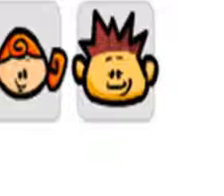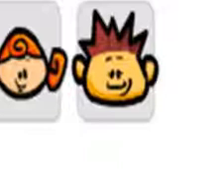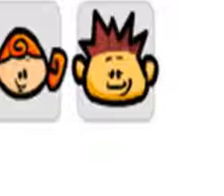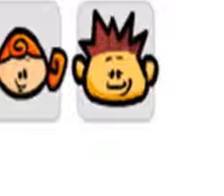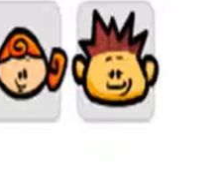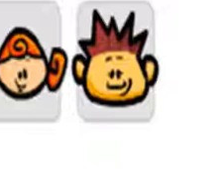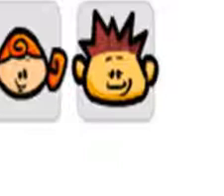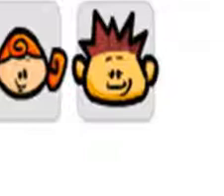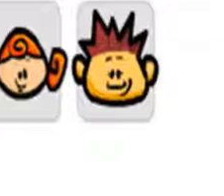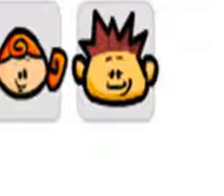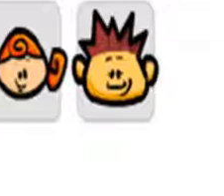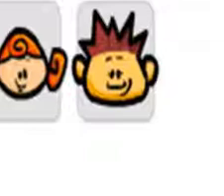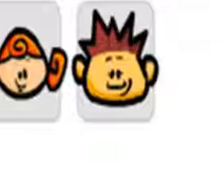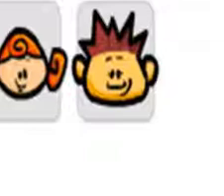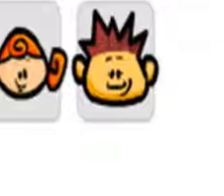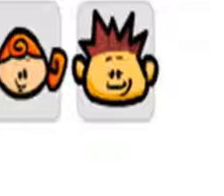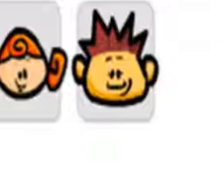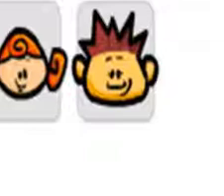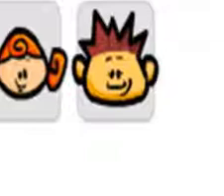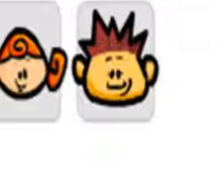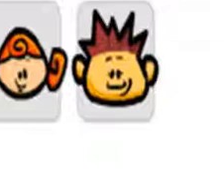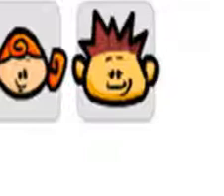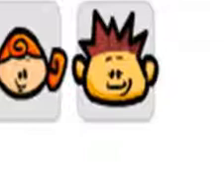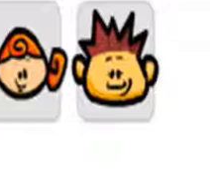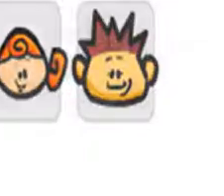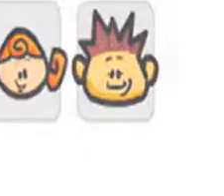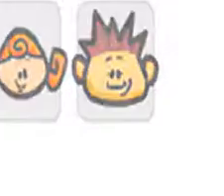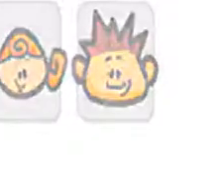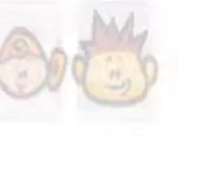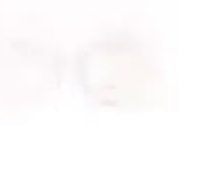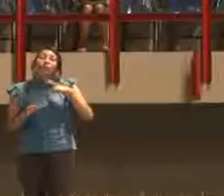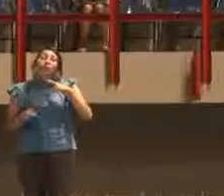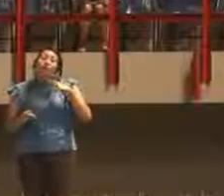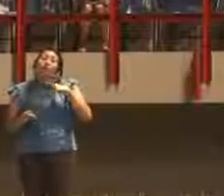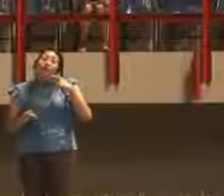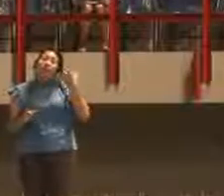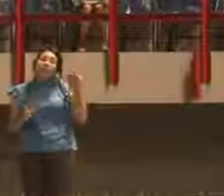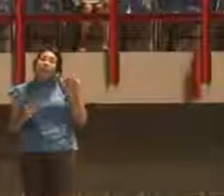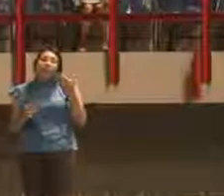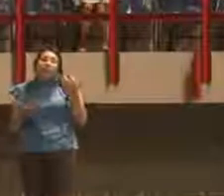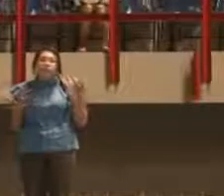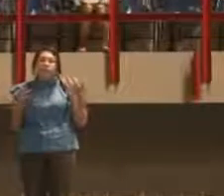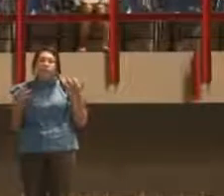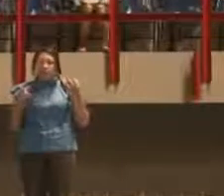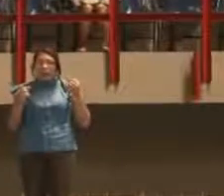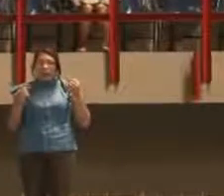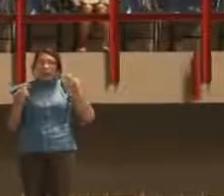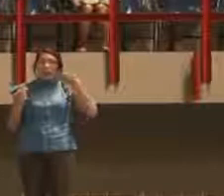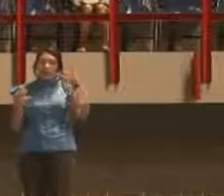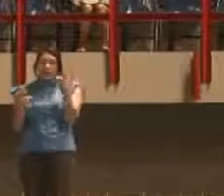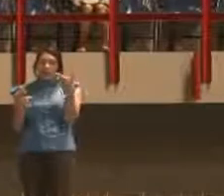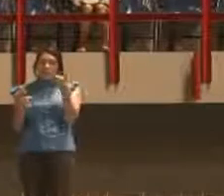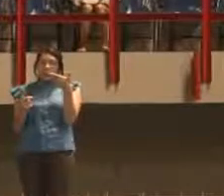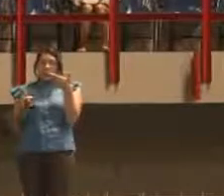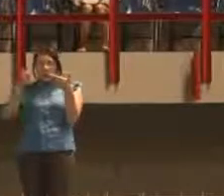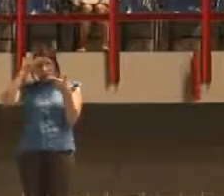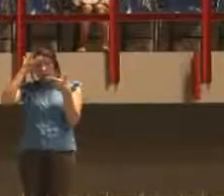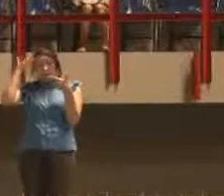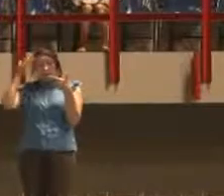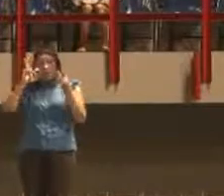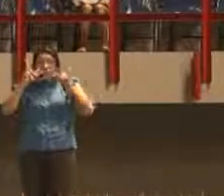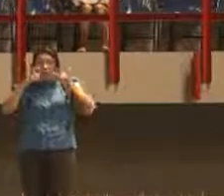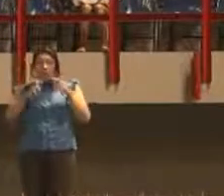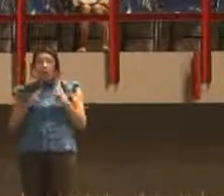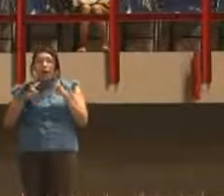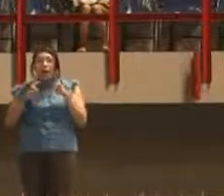quantas? 4, porque alguém eu já botei na primeira posição. Então para a segunda posição não vou ter mais 5, eu vou ter 4.